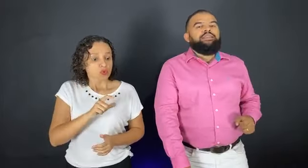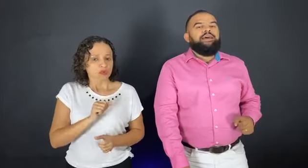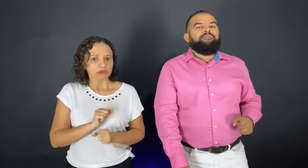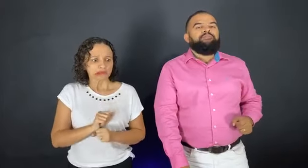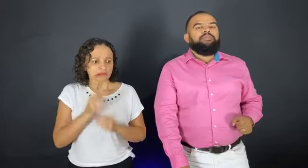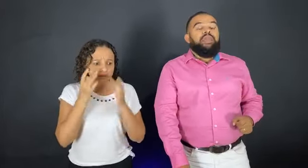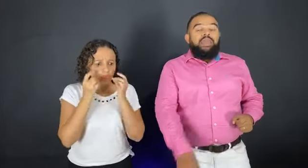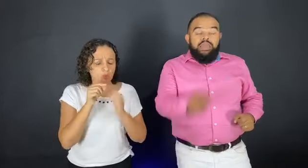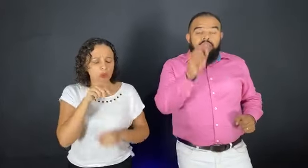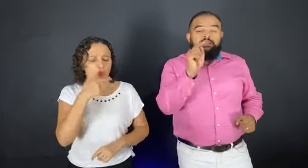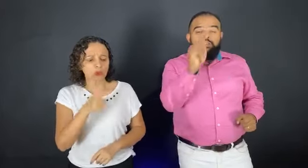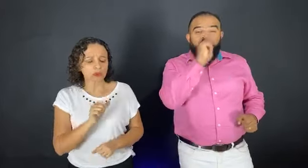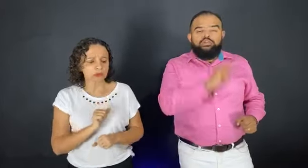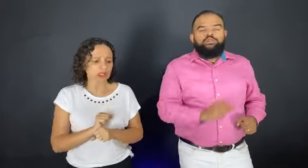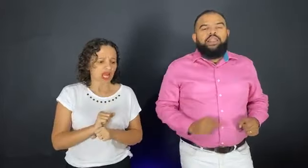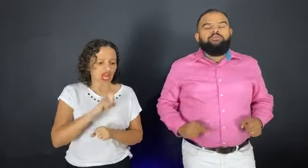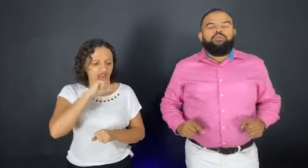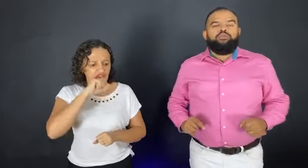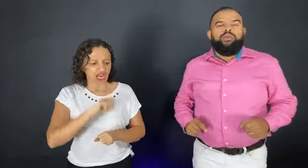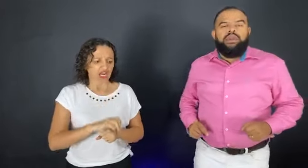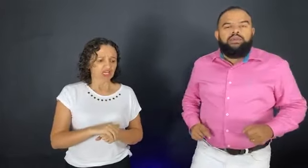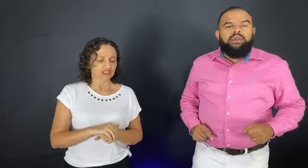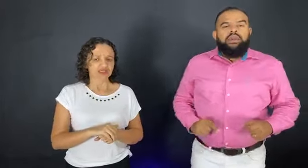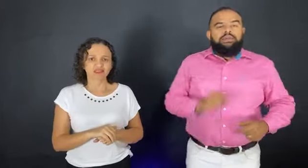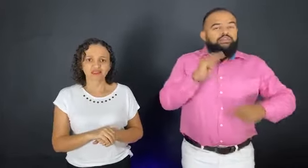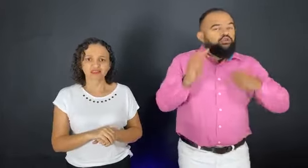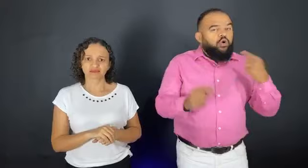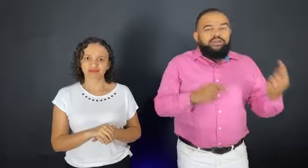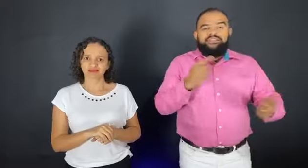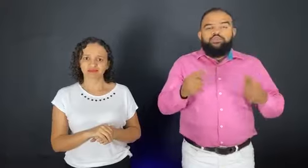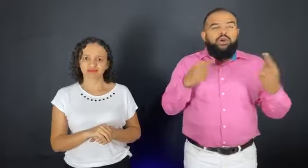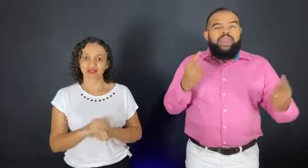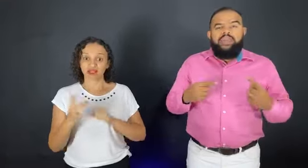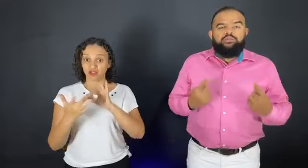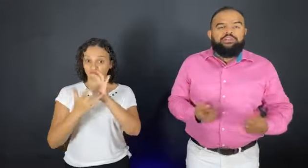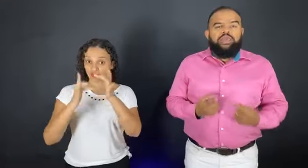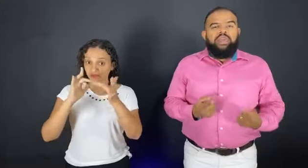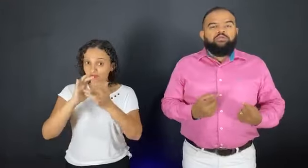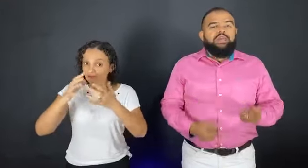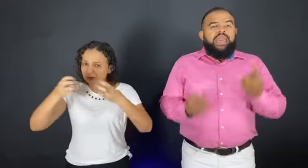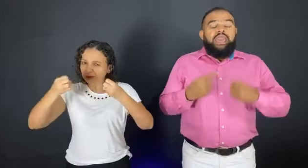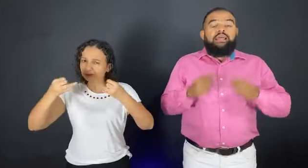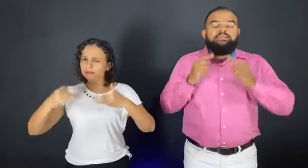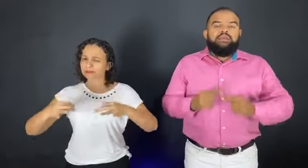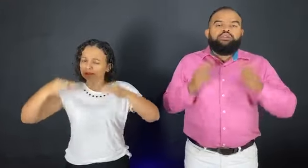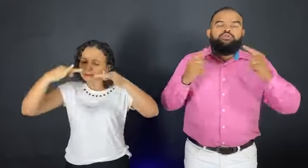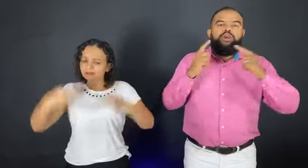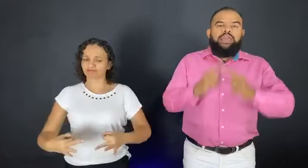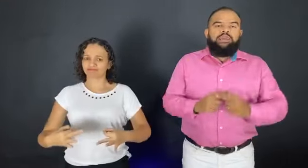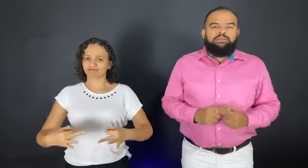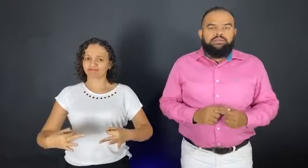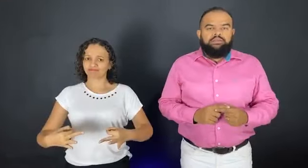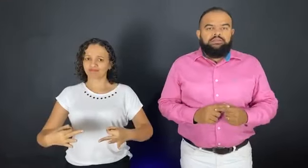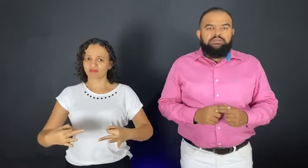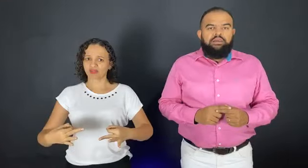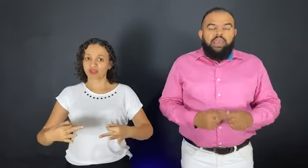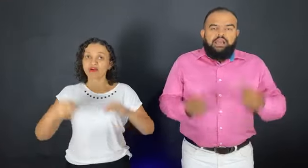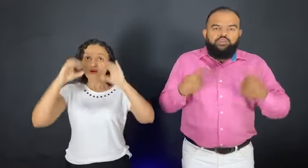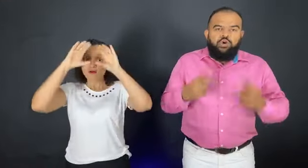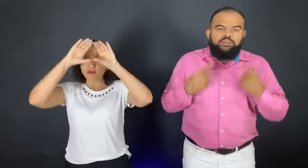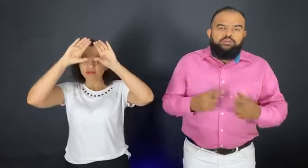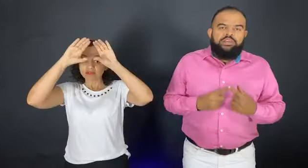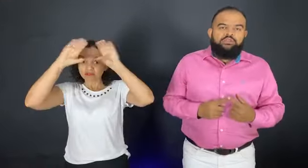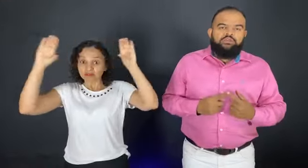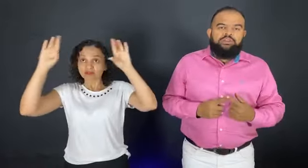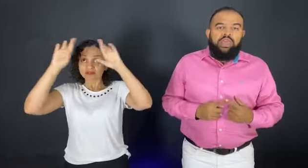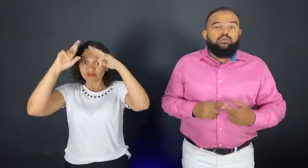da ruína. E Jesus fala muito bem que as coisas do reino de Deus, elas são diferentes.